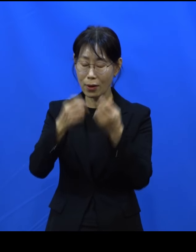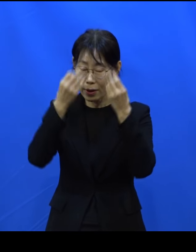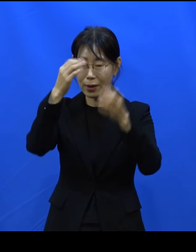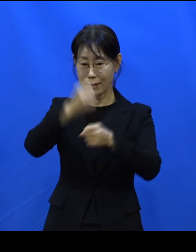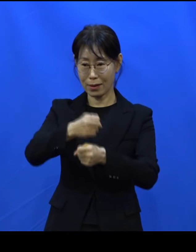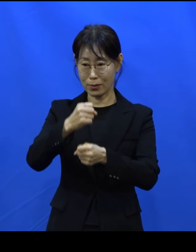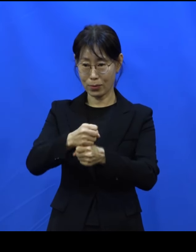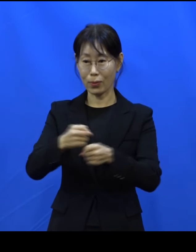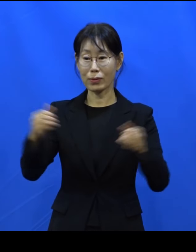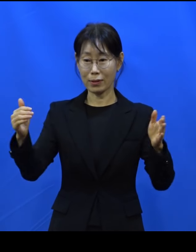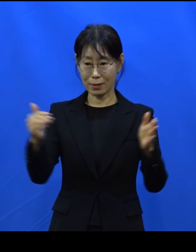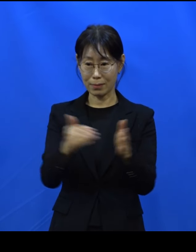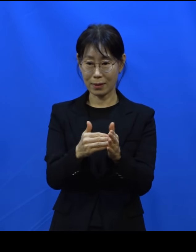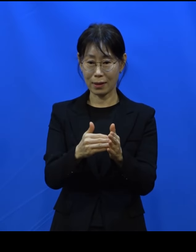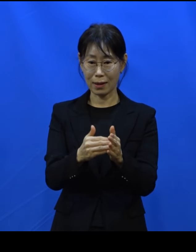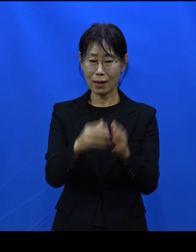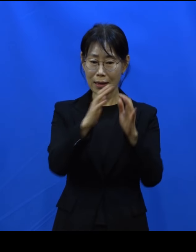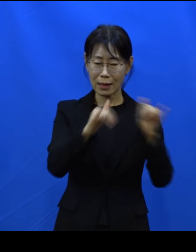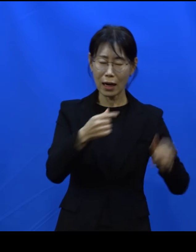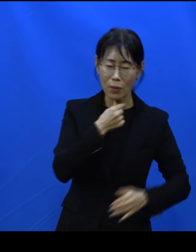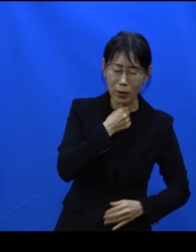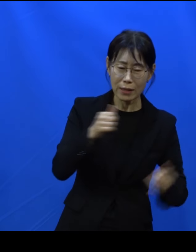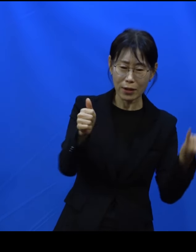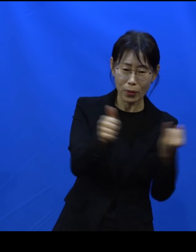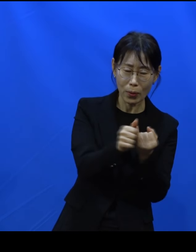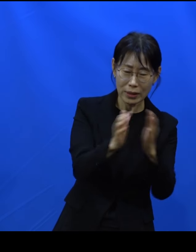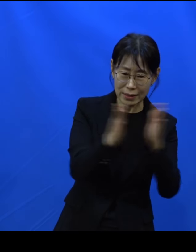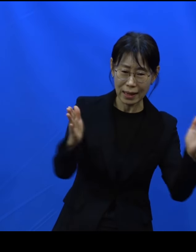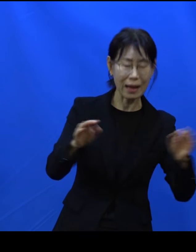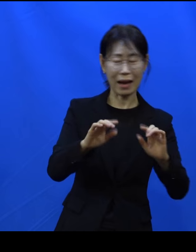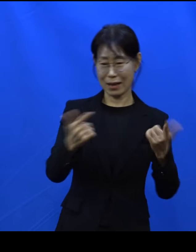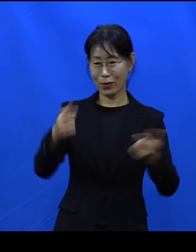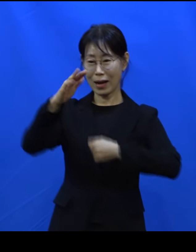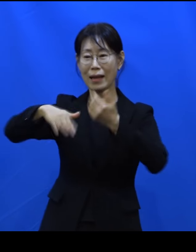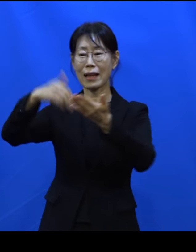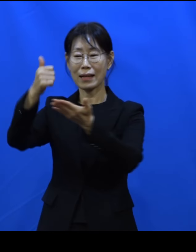인간의 문화의 산물이 아니다. 이거를 이해해야 됩니다.